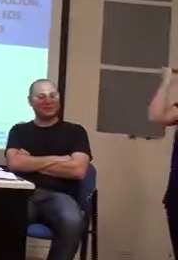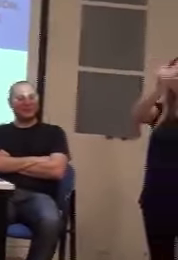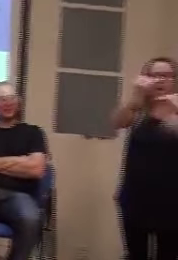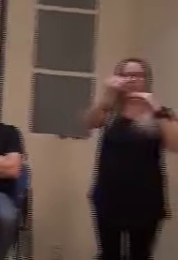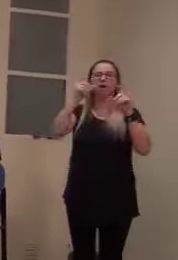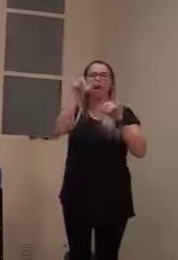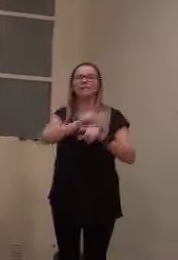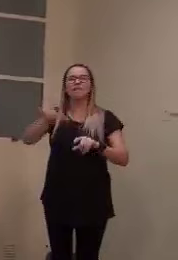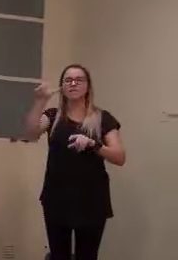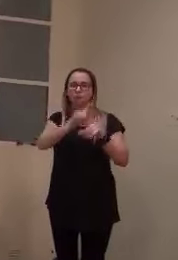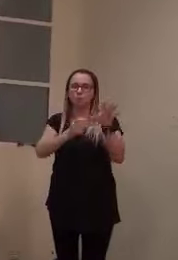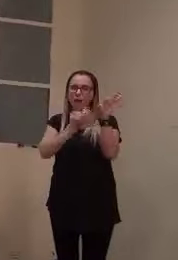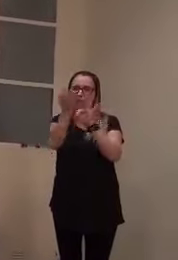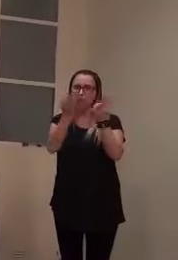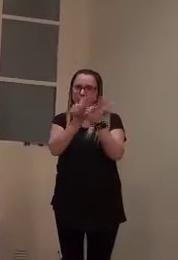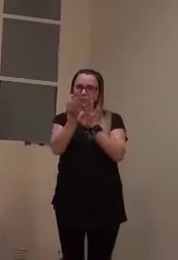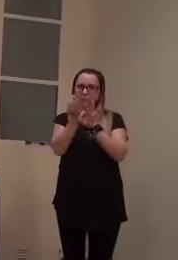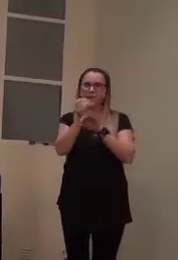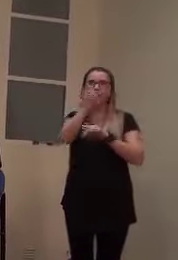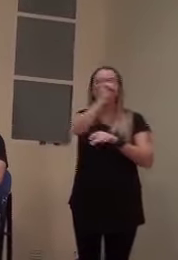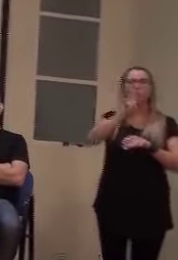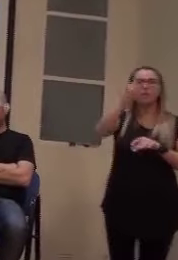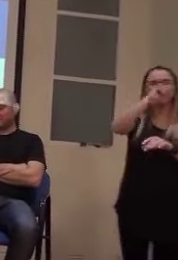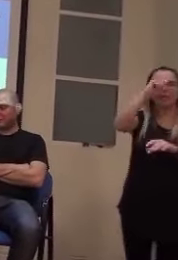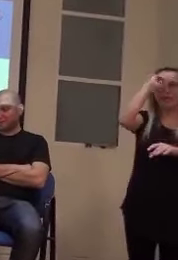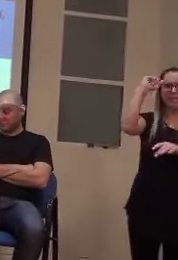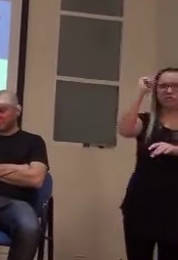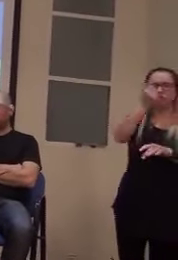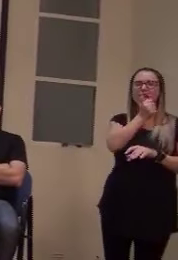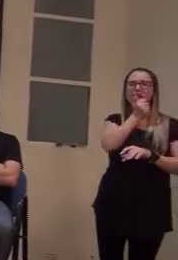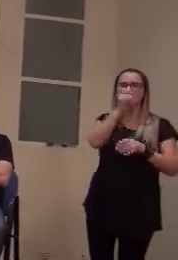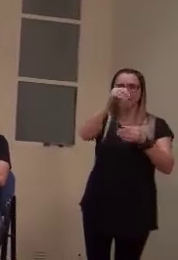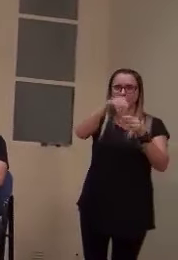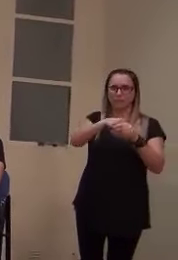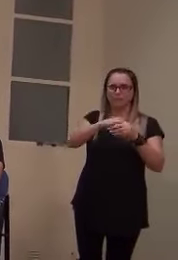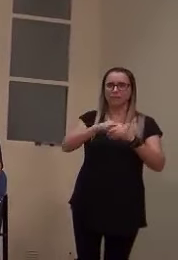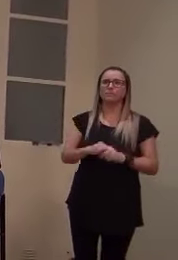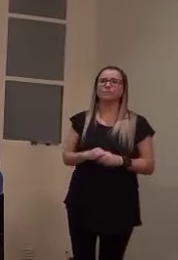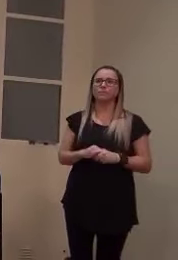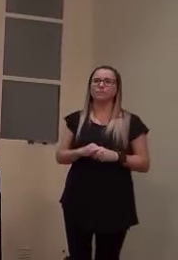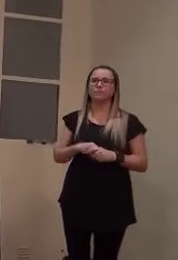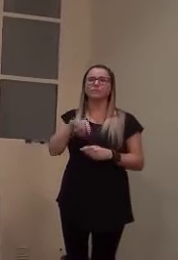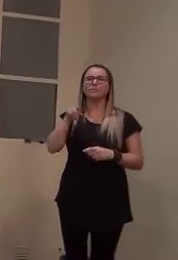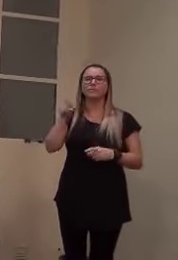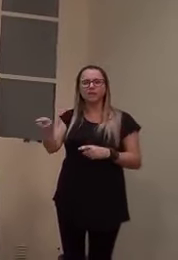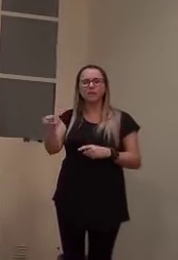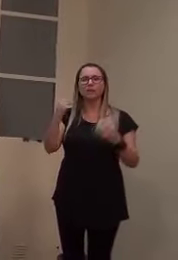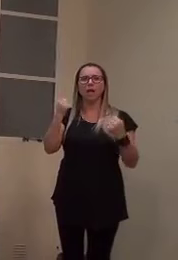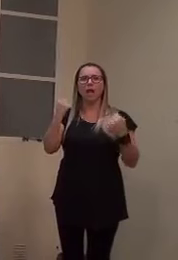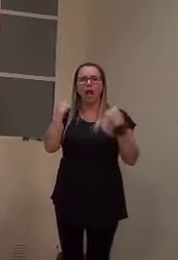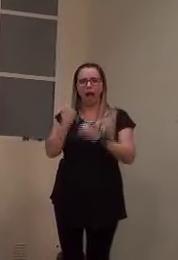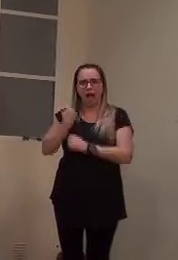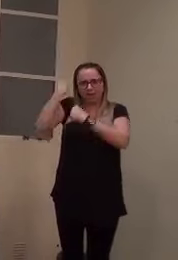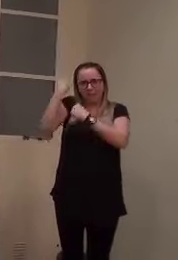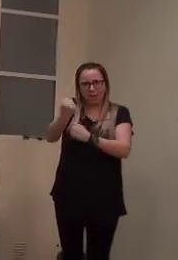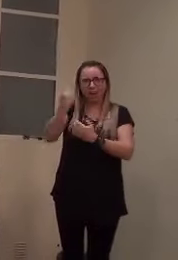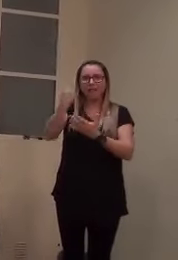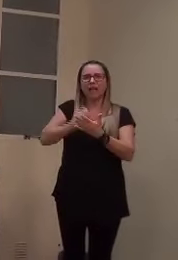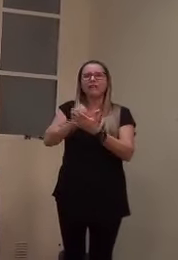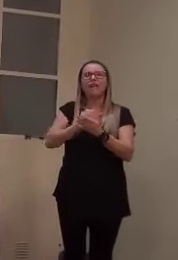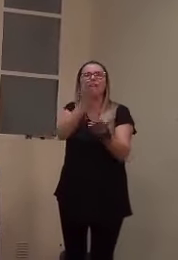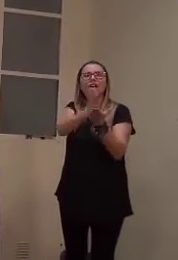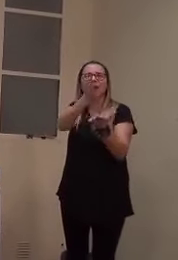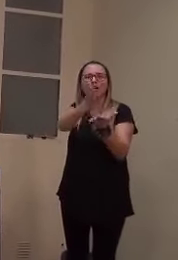en educación en la universidad nacional que es una triste militante de los derechos de las